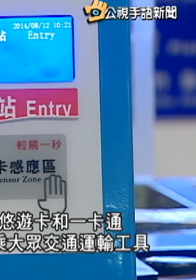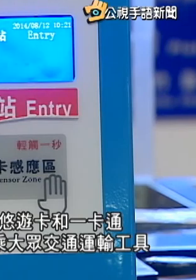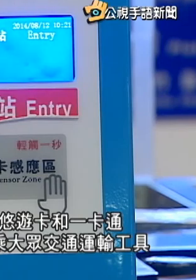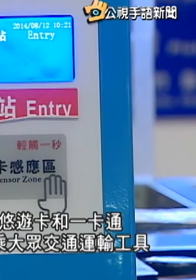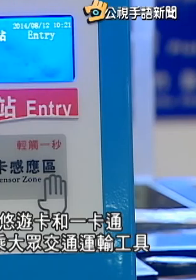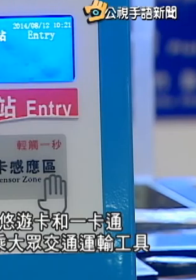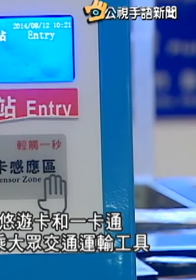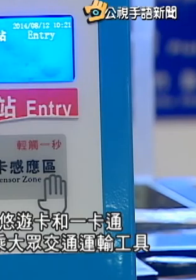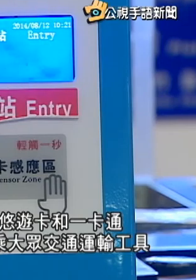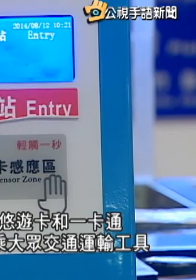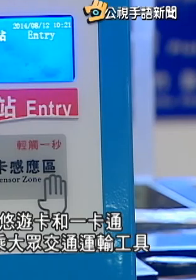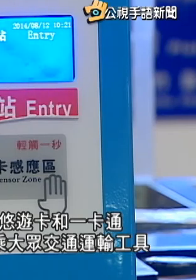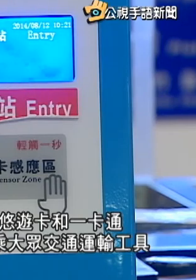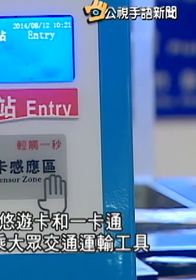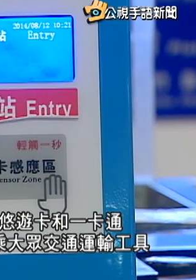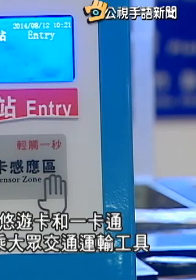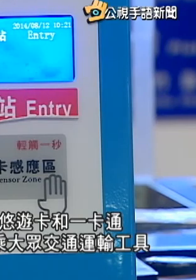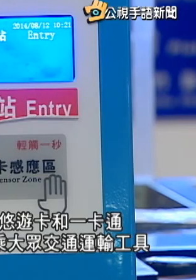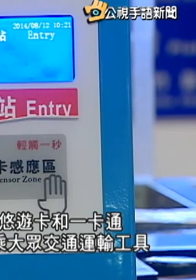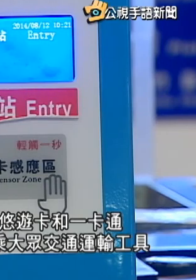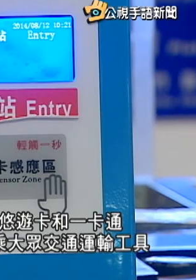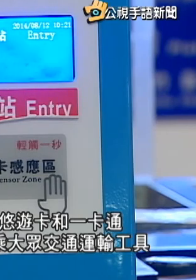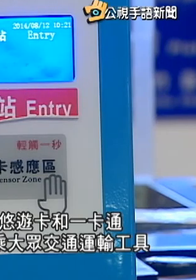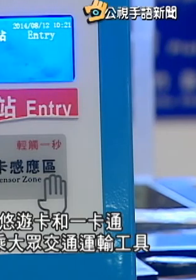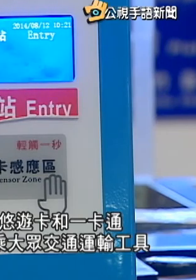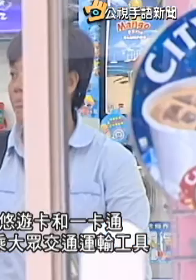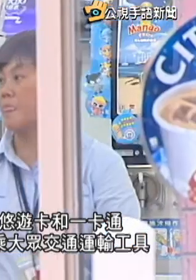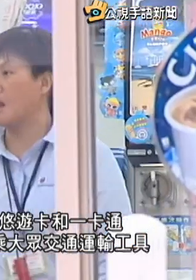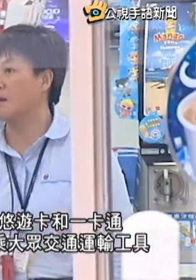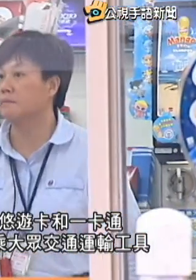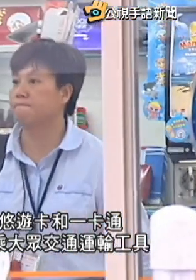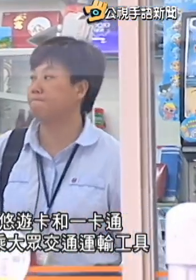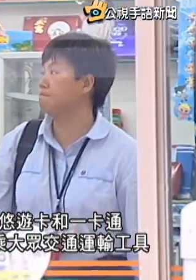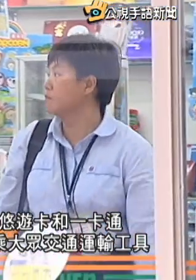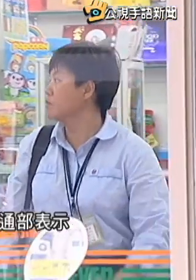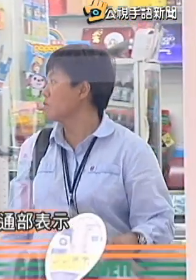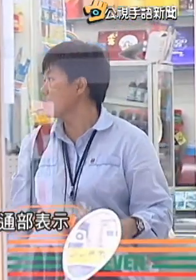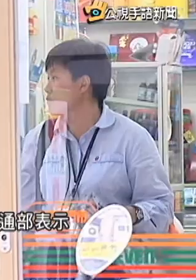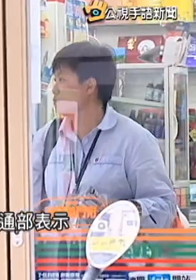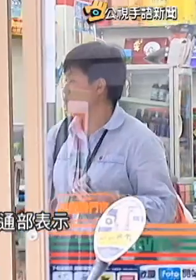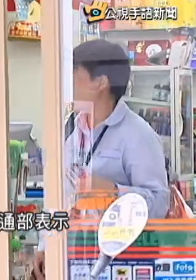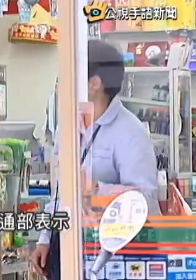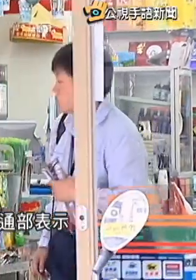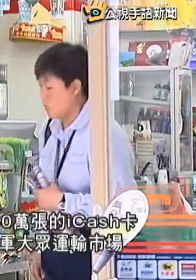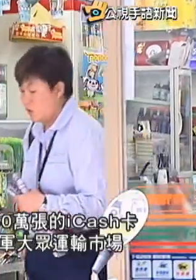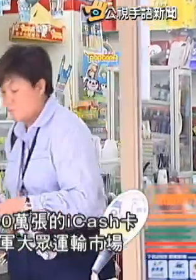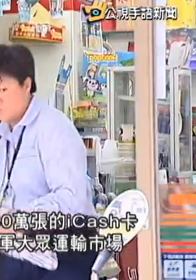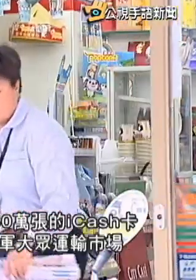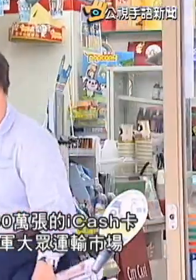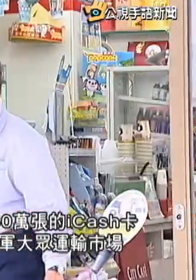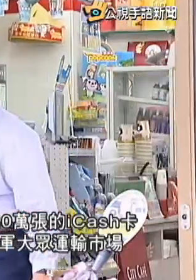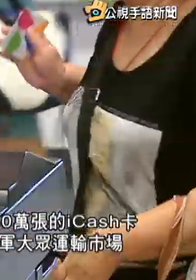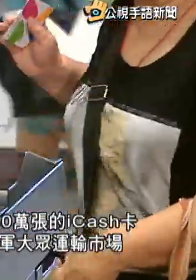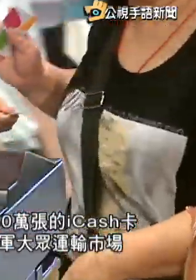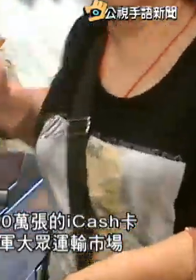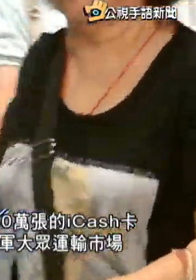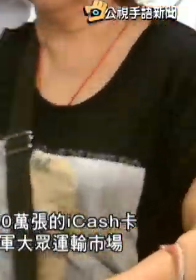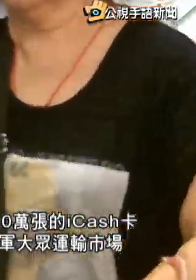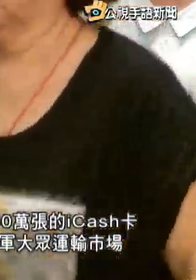和一卡通可以除值使用搭乘大众交通运输工具。不过交通部表示，发行量高达1180万张